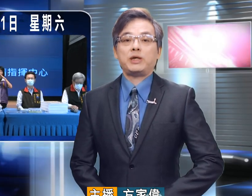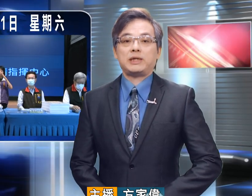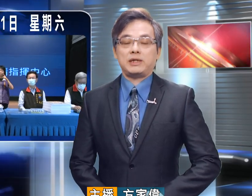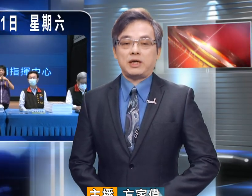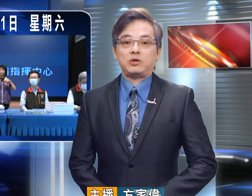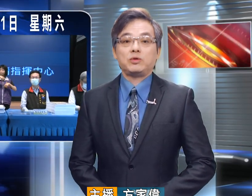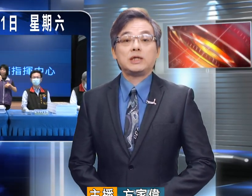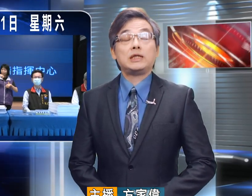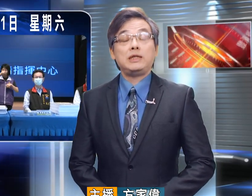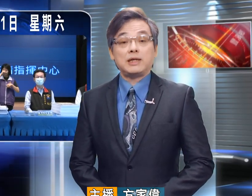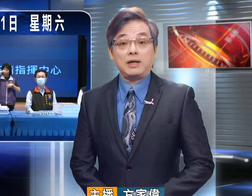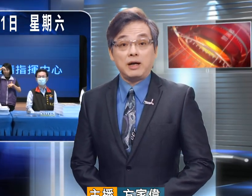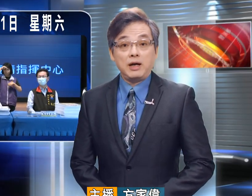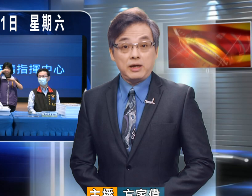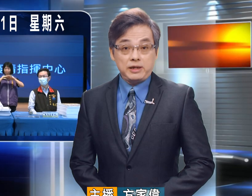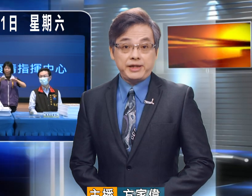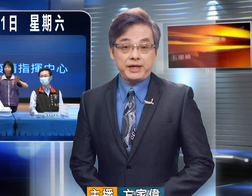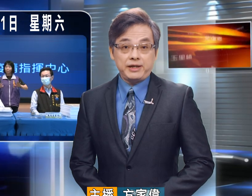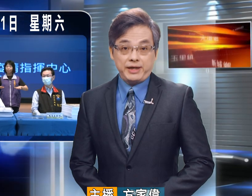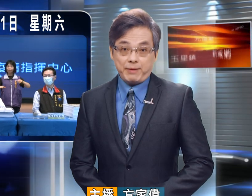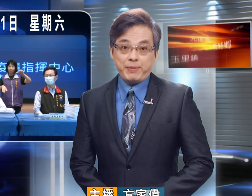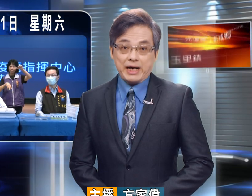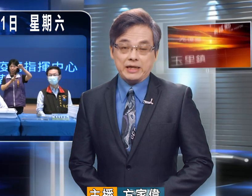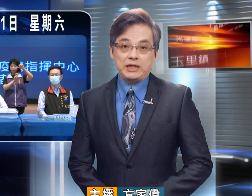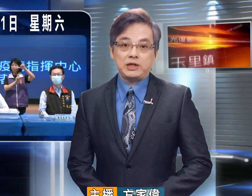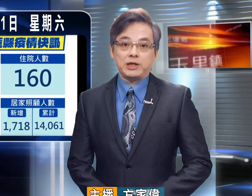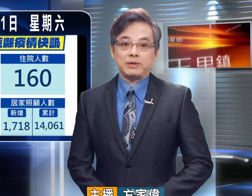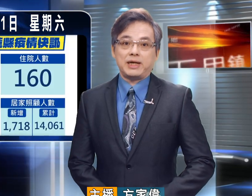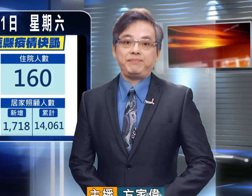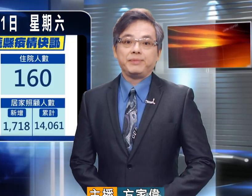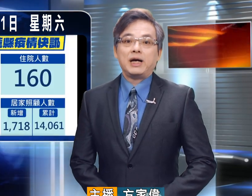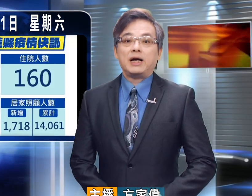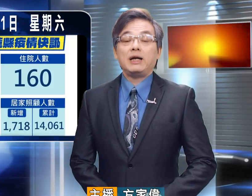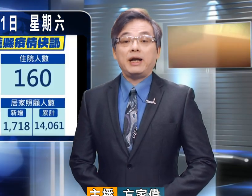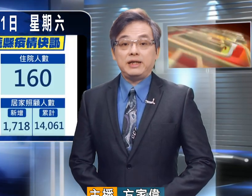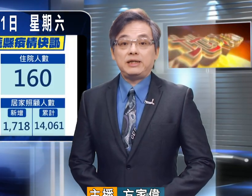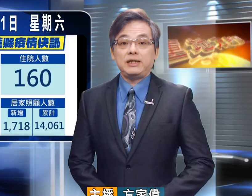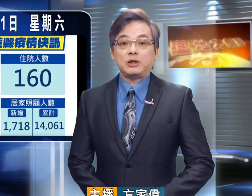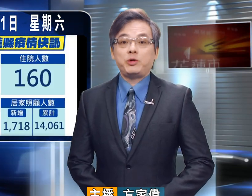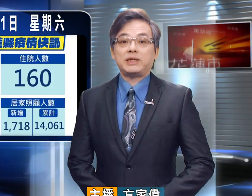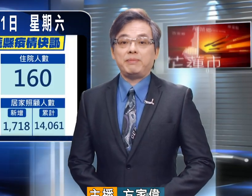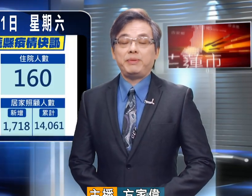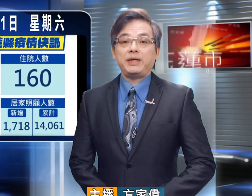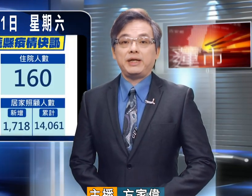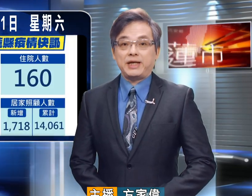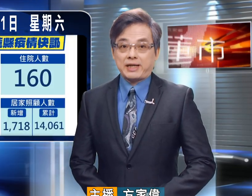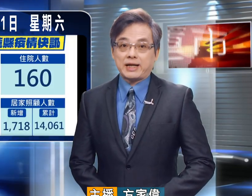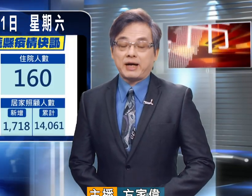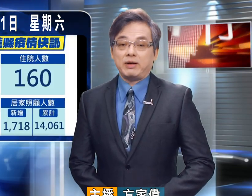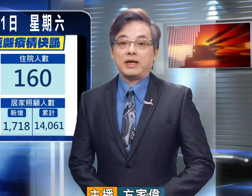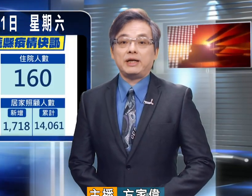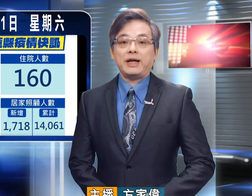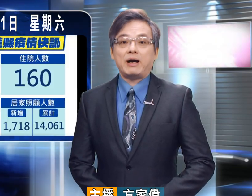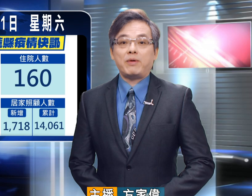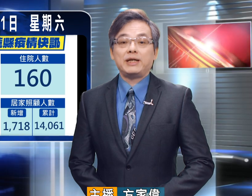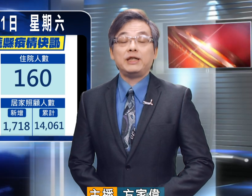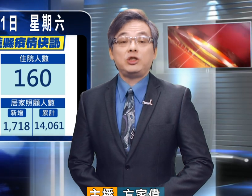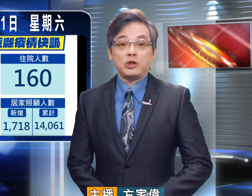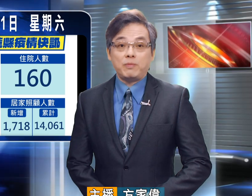的确诊人数是新增了1219人，而累计的确诊病例也达到